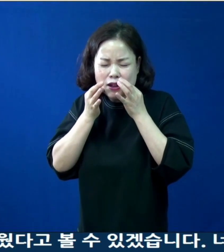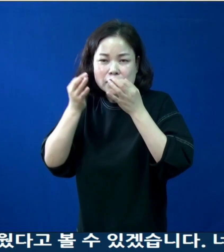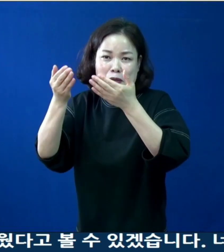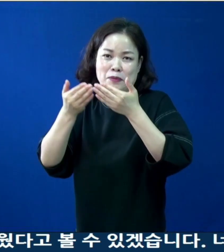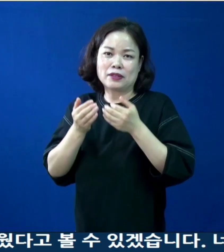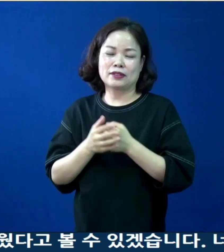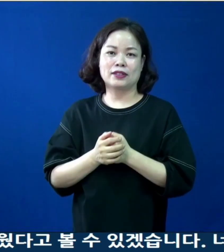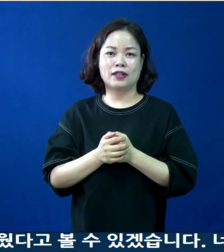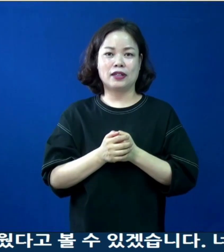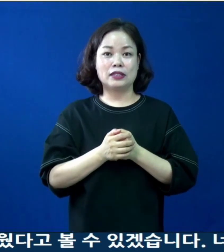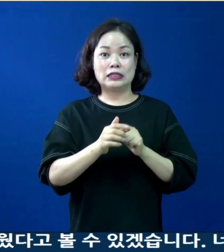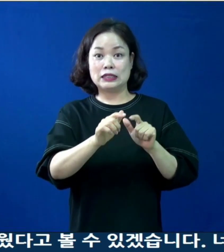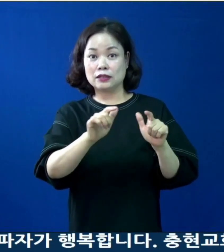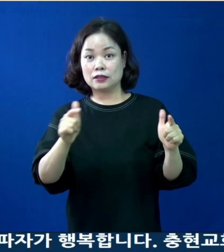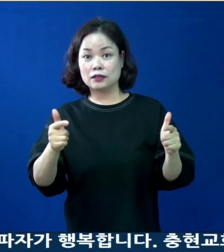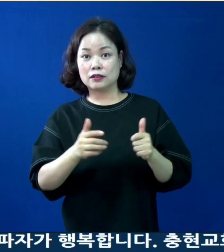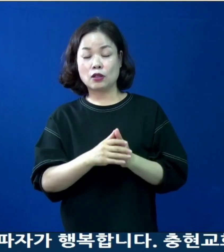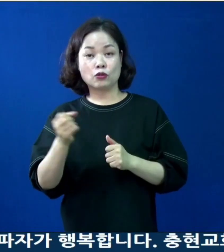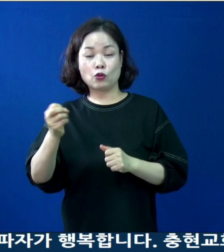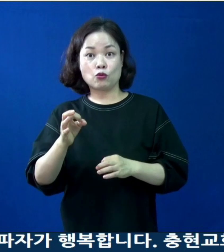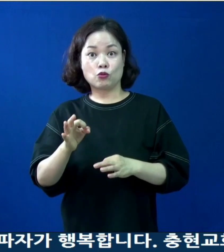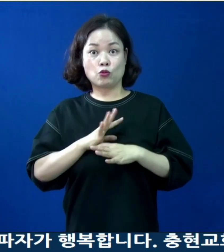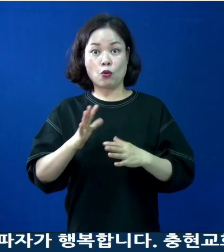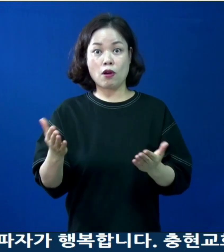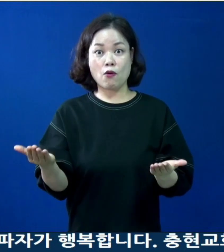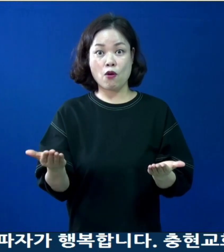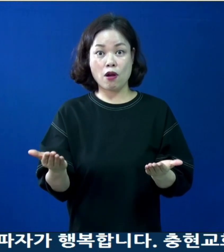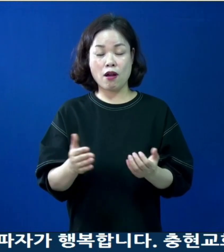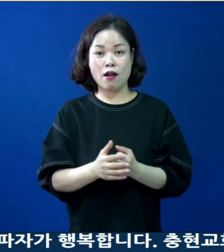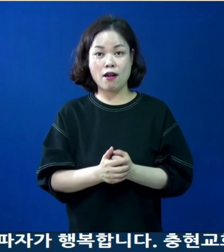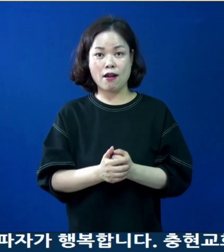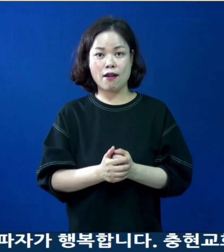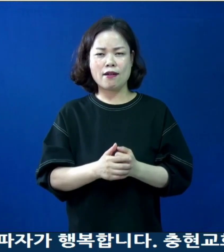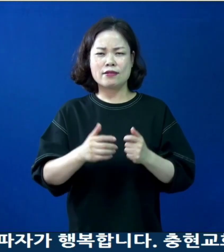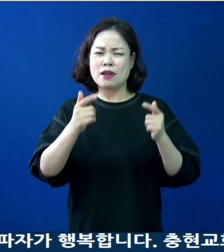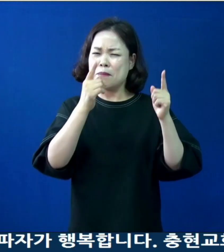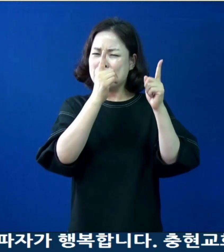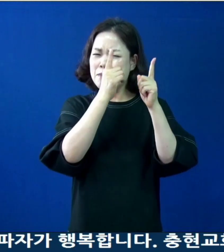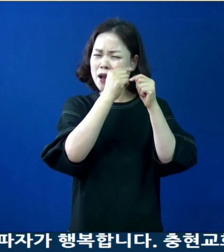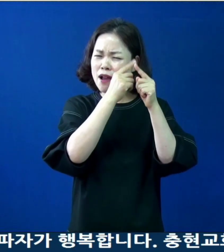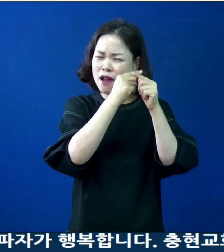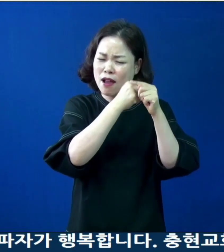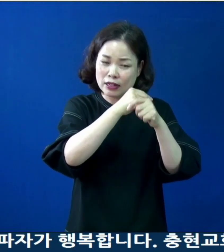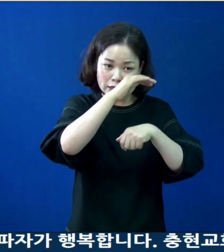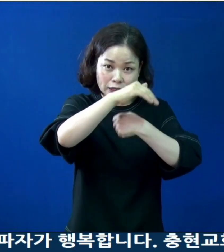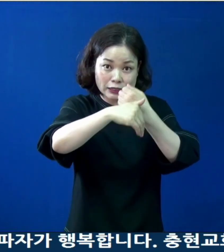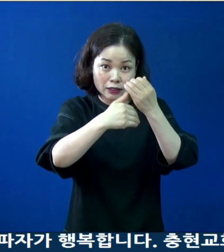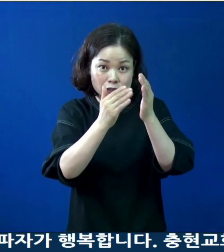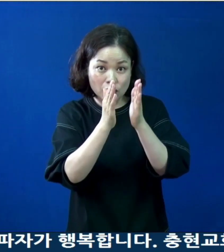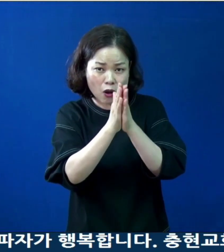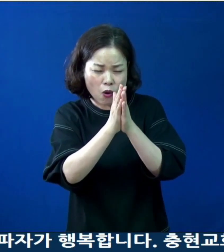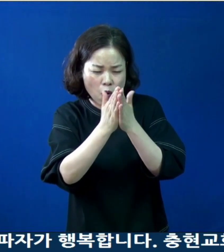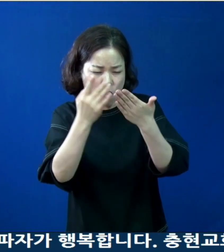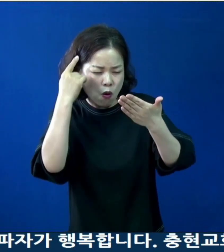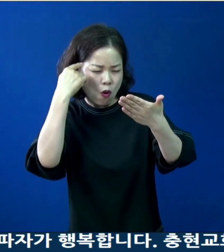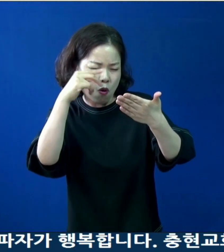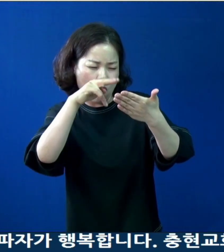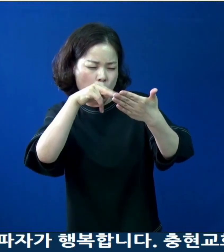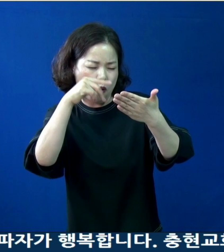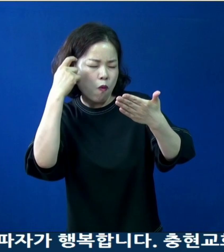얘기하고요. 이들은 또 놀라운 일이 벌어졌는데 날마다 성경을